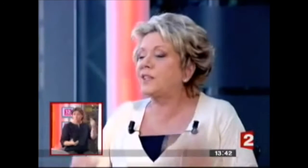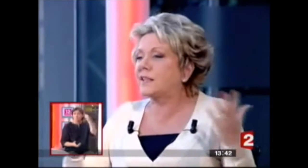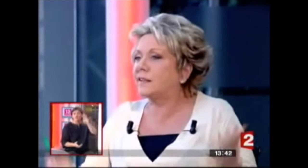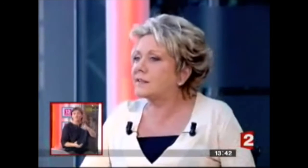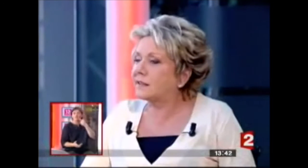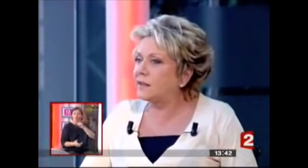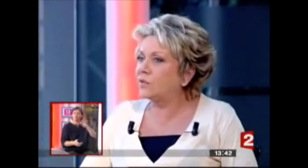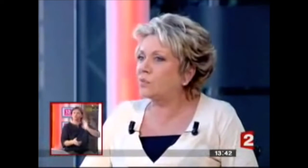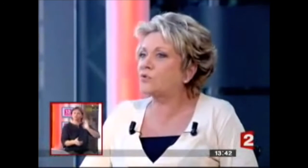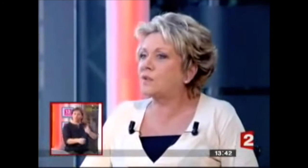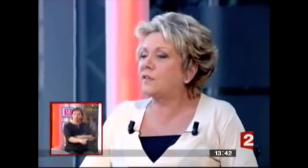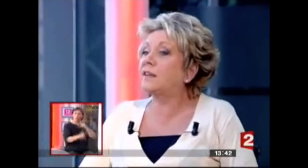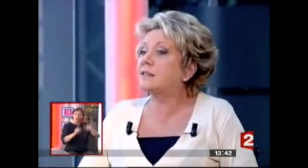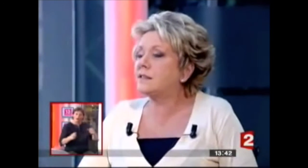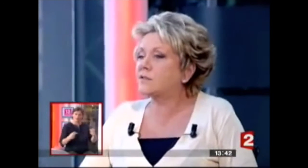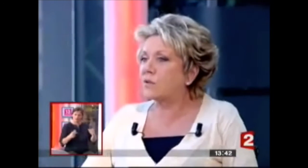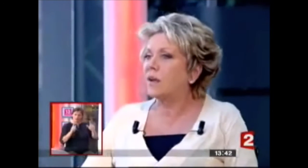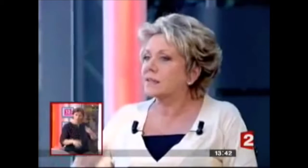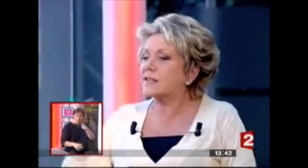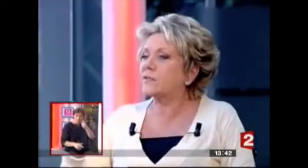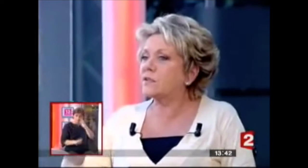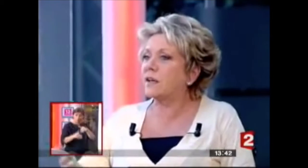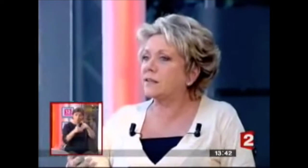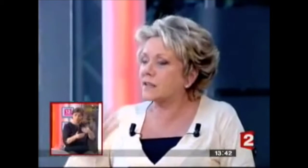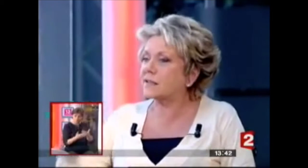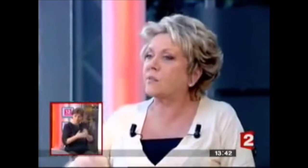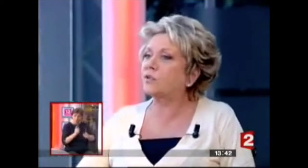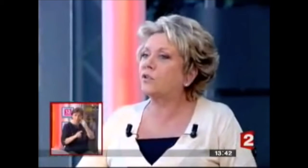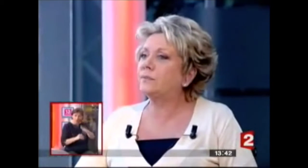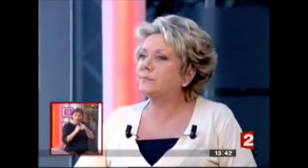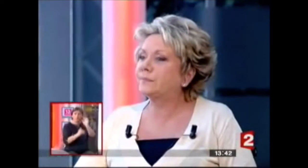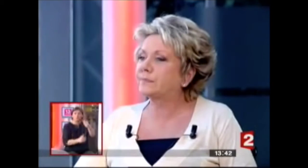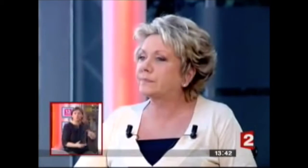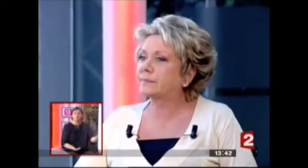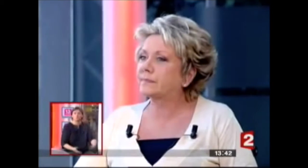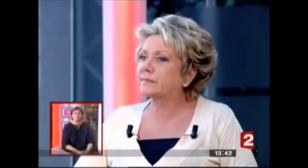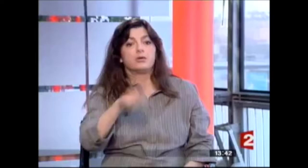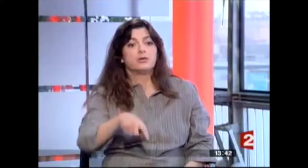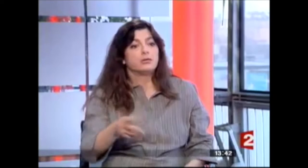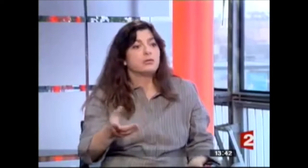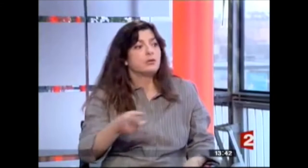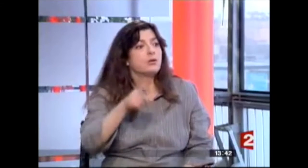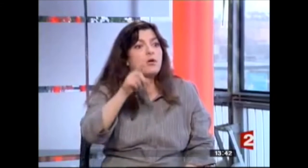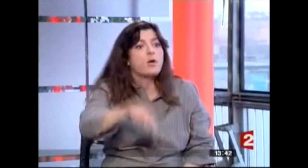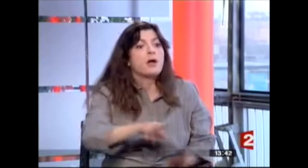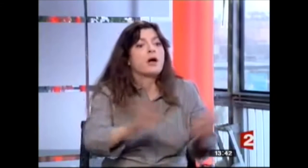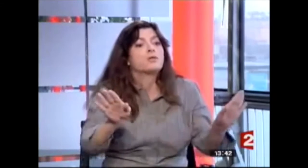années, poursuivent et existent. Est-ce que ça vous aide et ça c'est important? Bien évidemment, c'est même